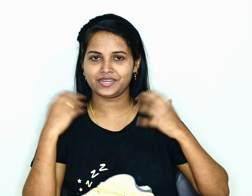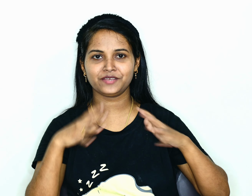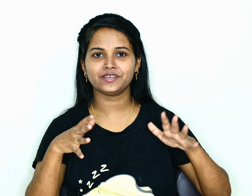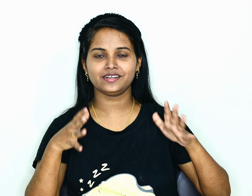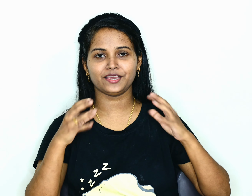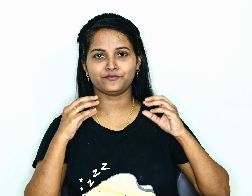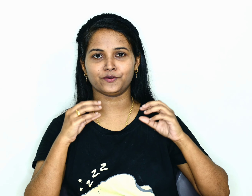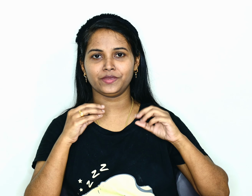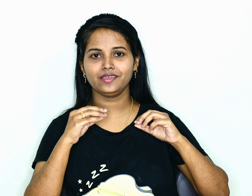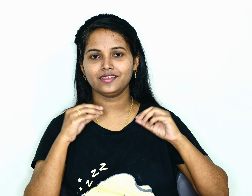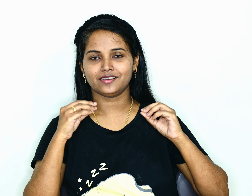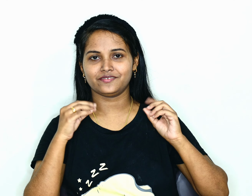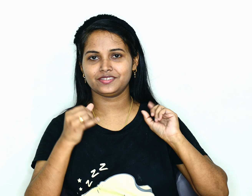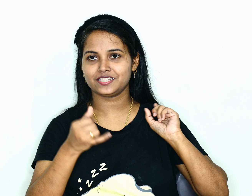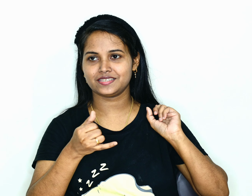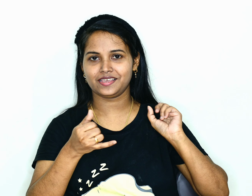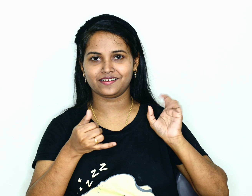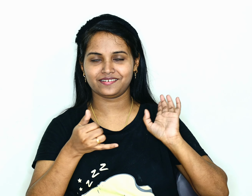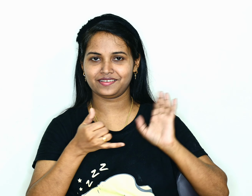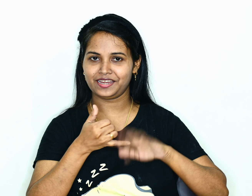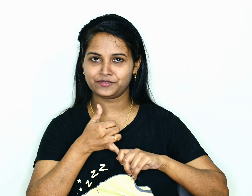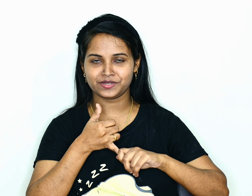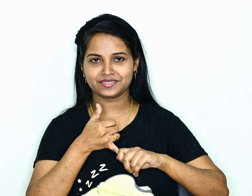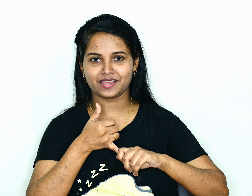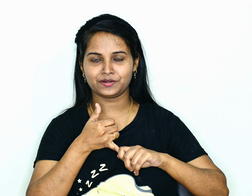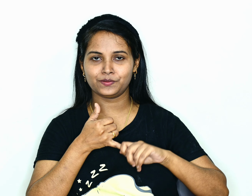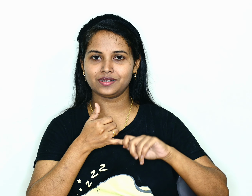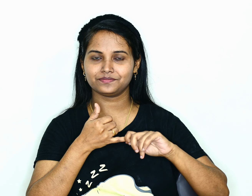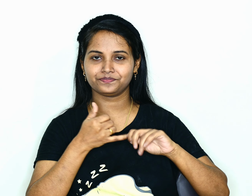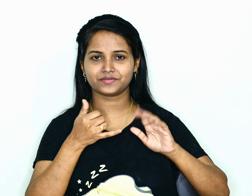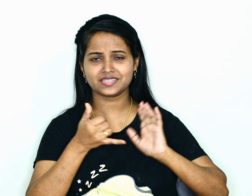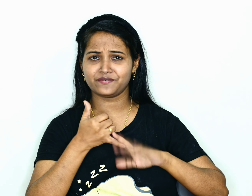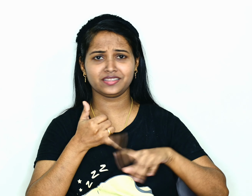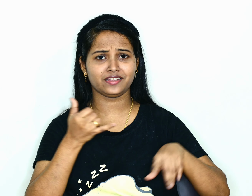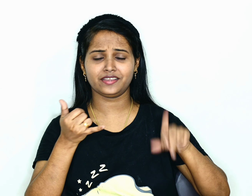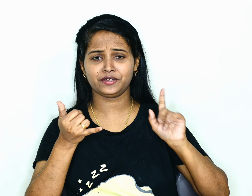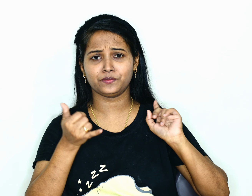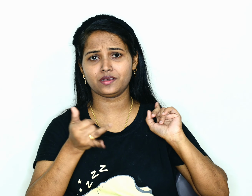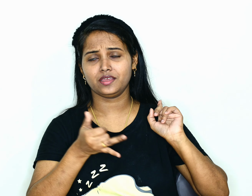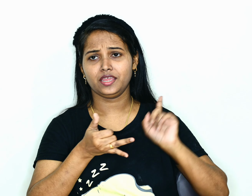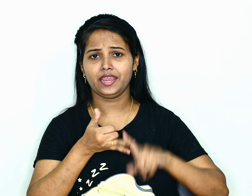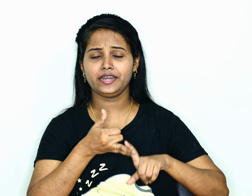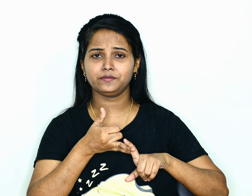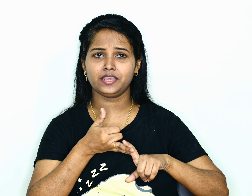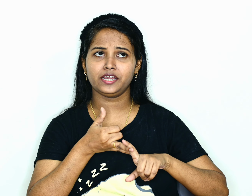वेरी डिफ़िकल्ट टाइम फॉर मी। जैसे एट मंथ स्टार्ट हुआ, सेवेंथ एंड हुआ, एट